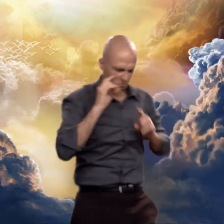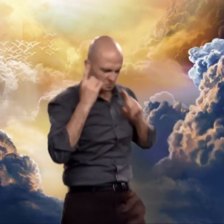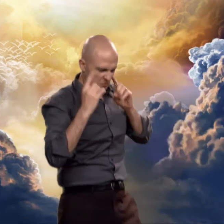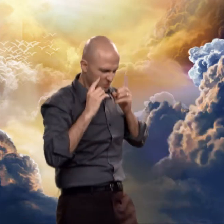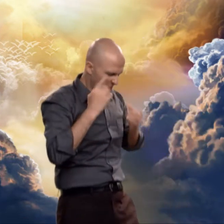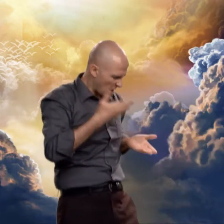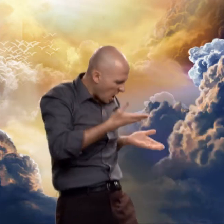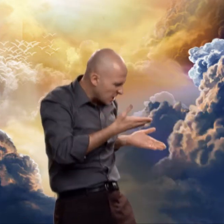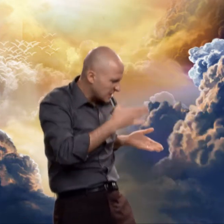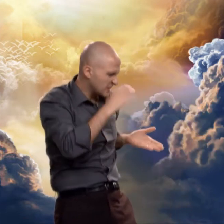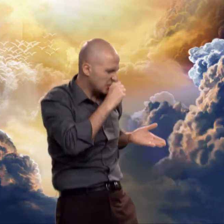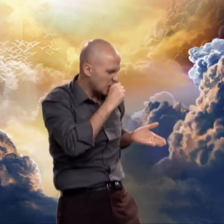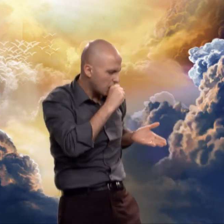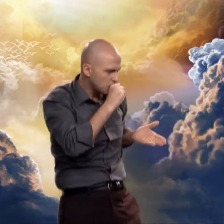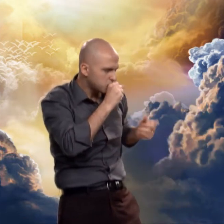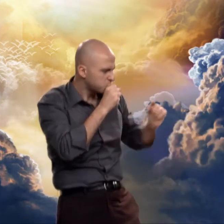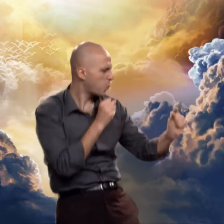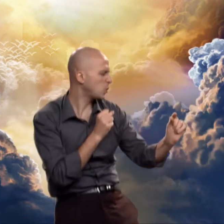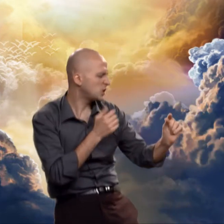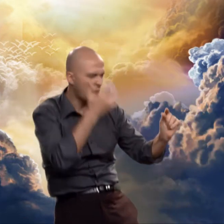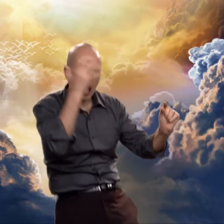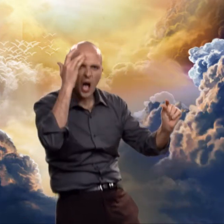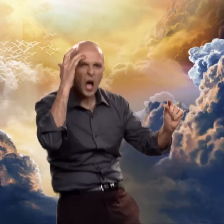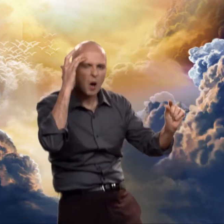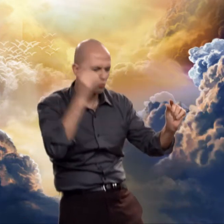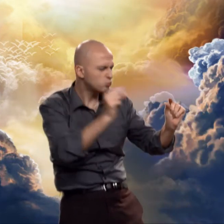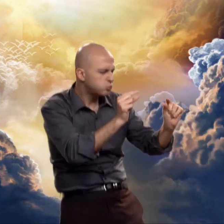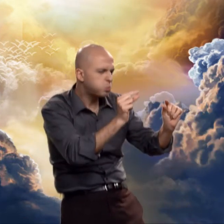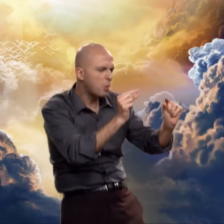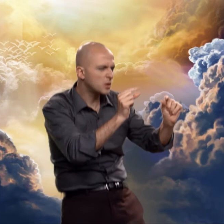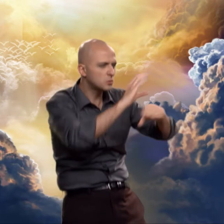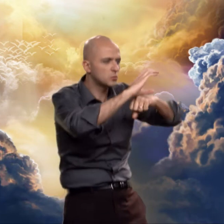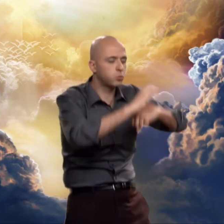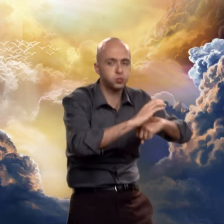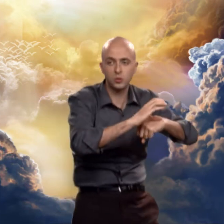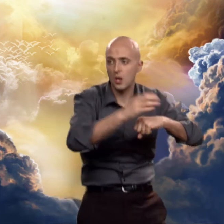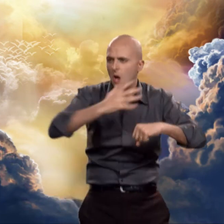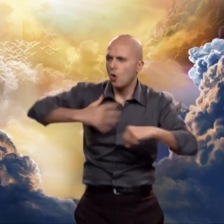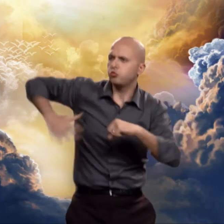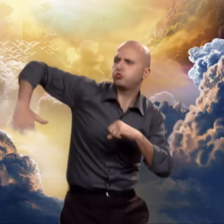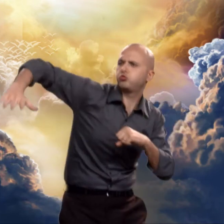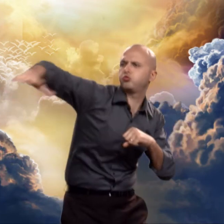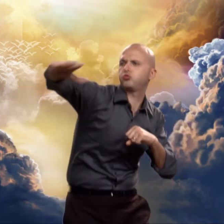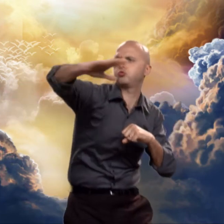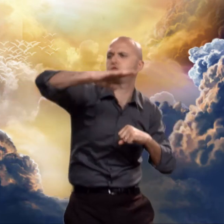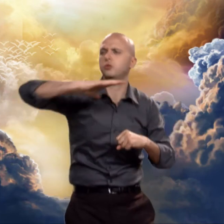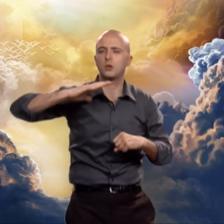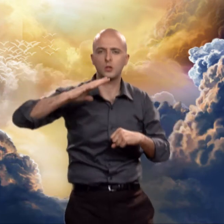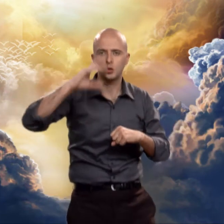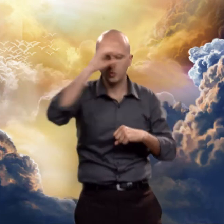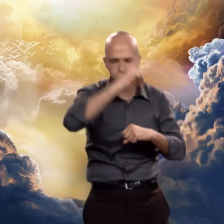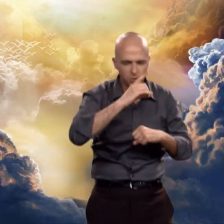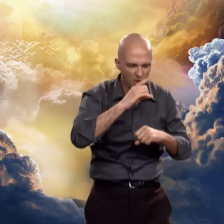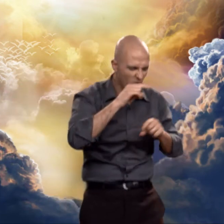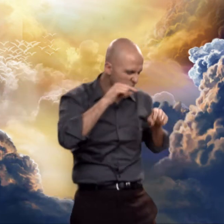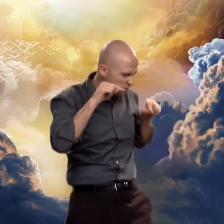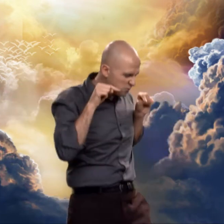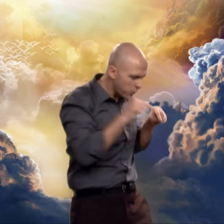tantos anos neste mundo de pecado e tristeza. A descrença os separou de Deus. Usando de misericórdia com o